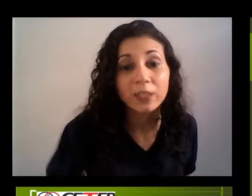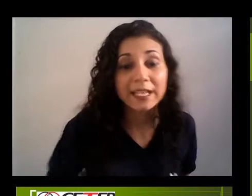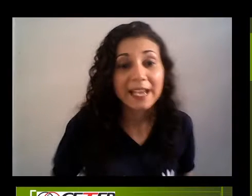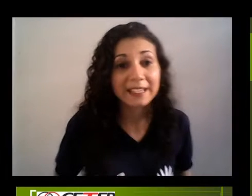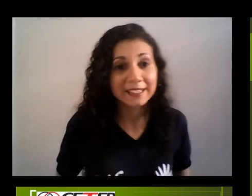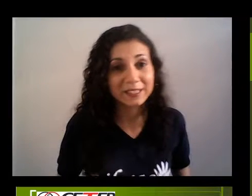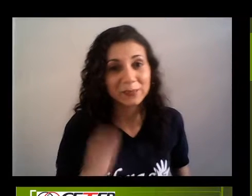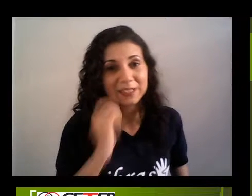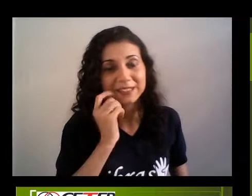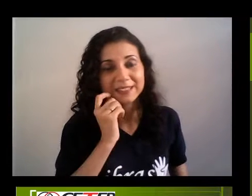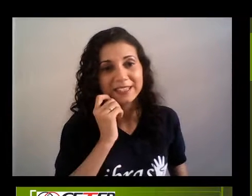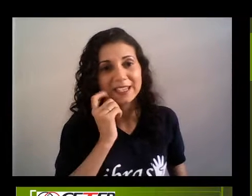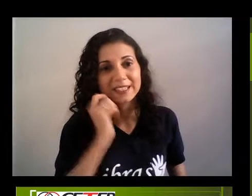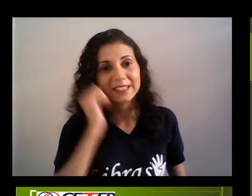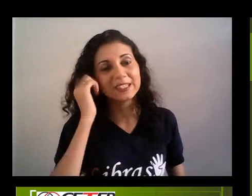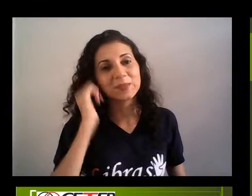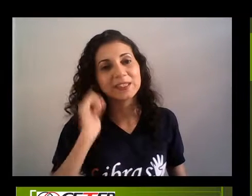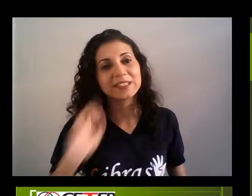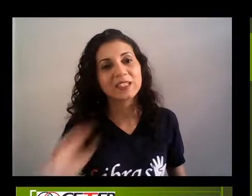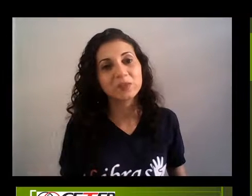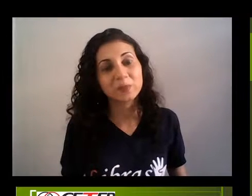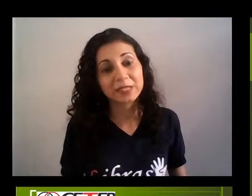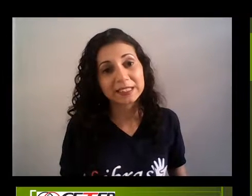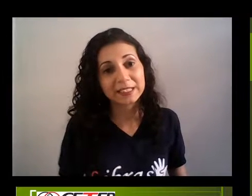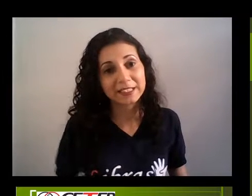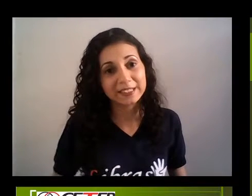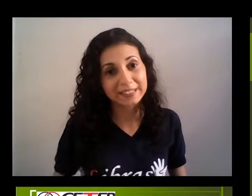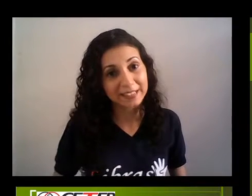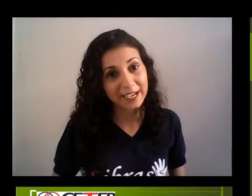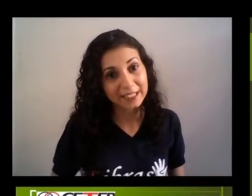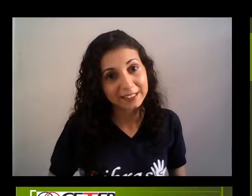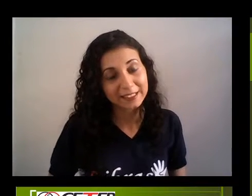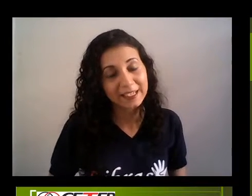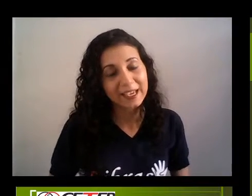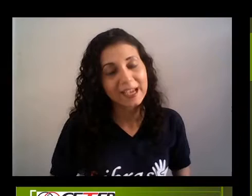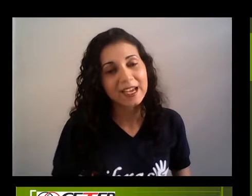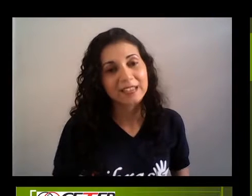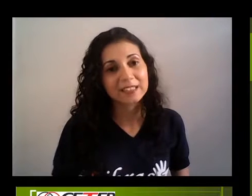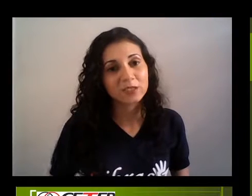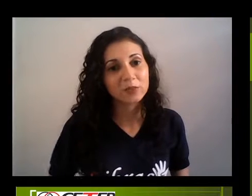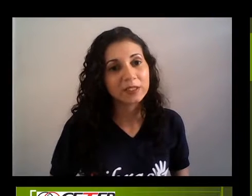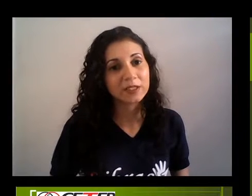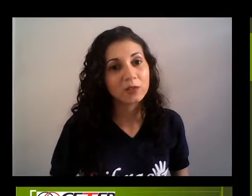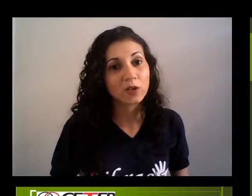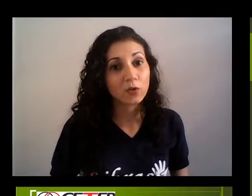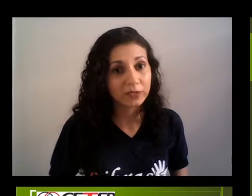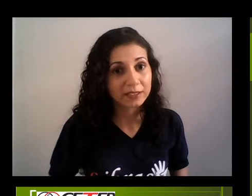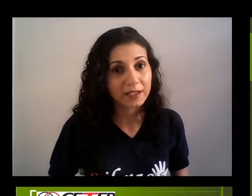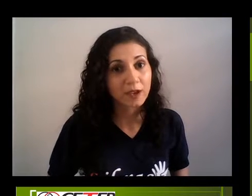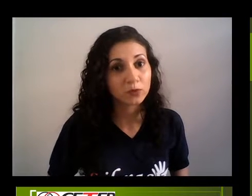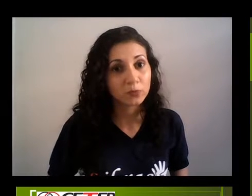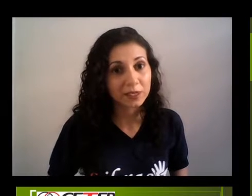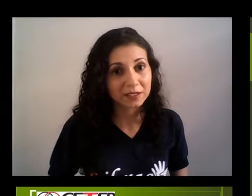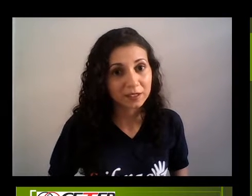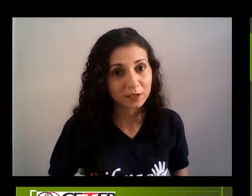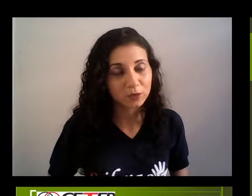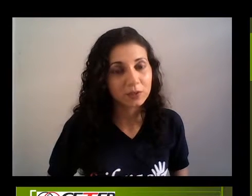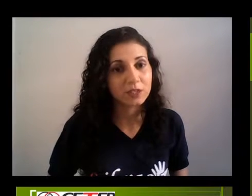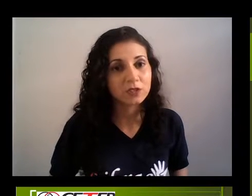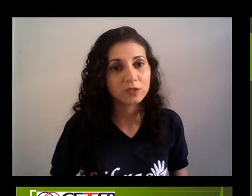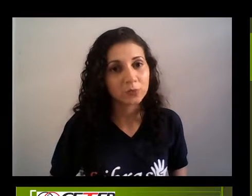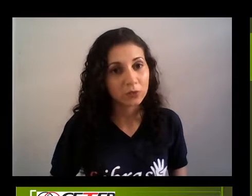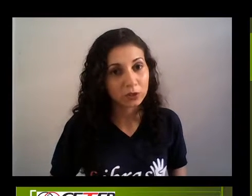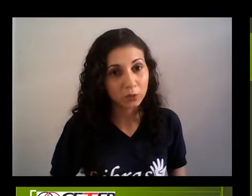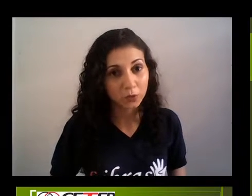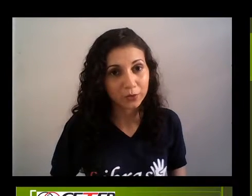O que é Libras, né? Libras é a língua brasileira de sinais, é a segunda língua oficial do Brasil